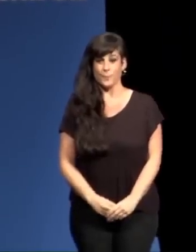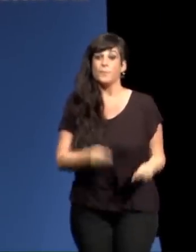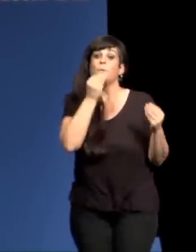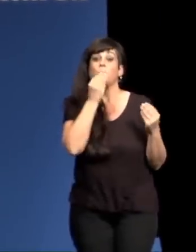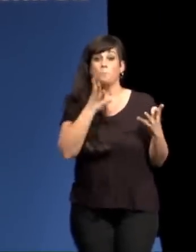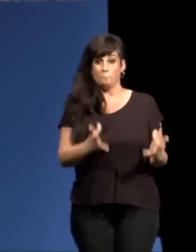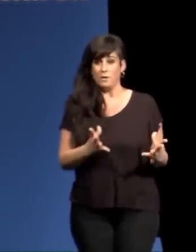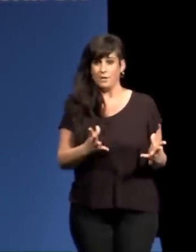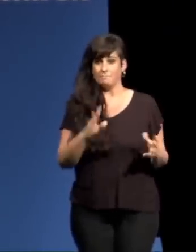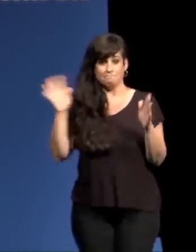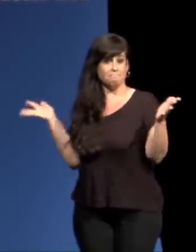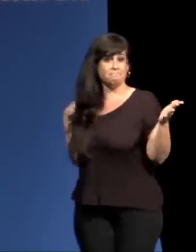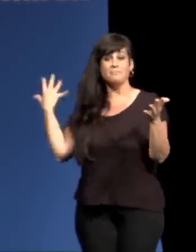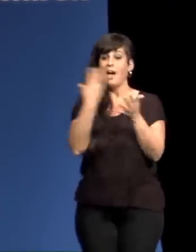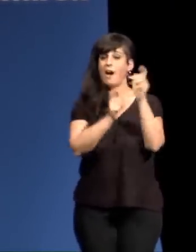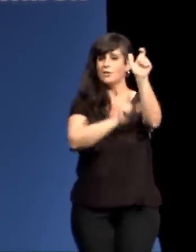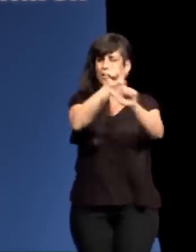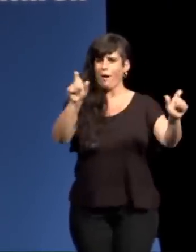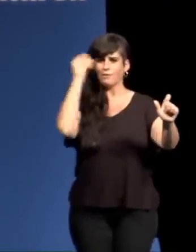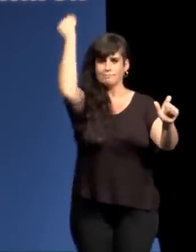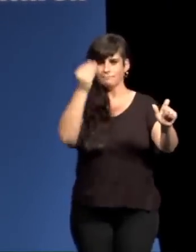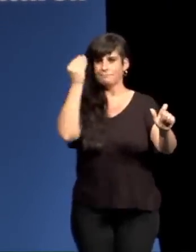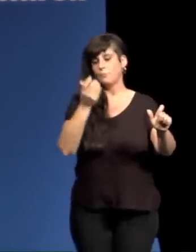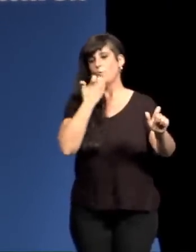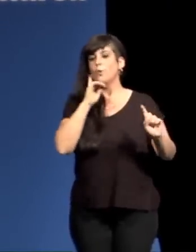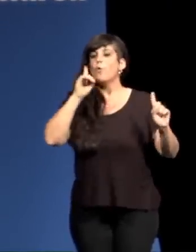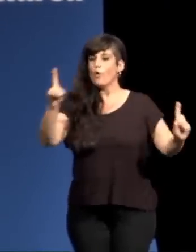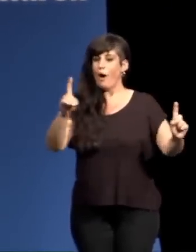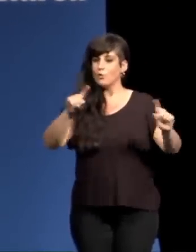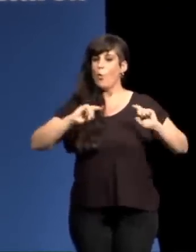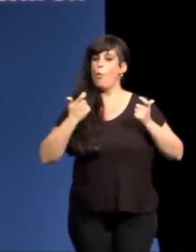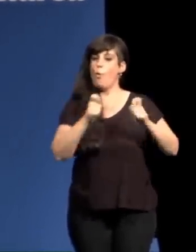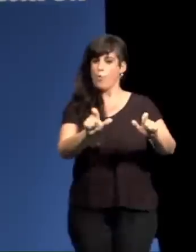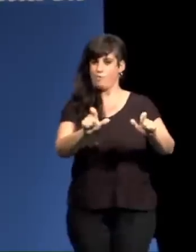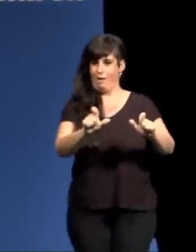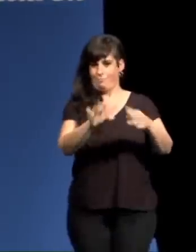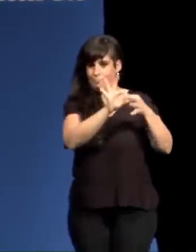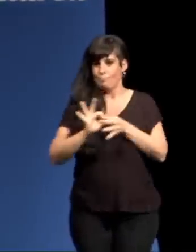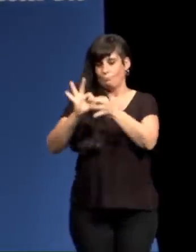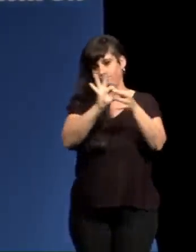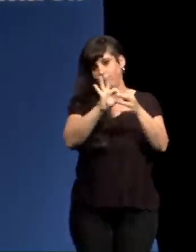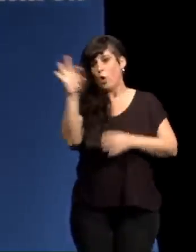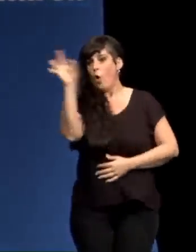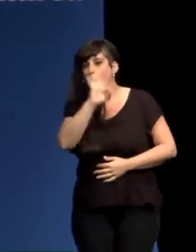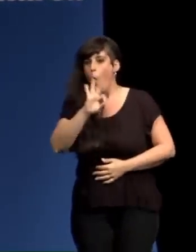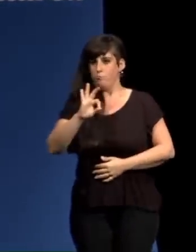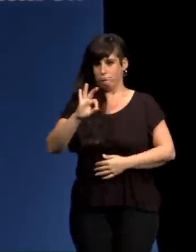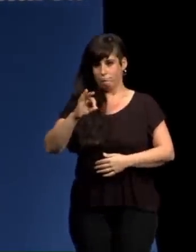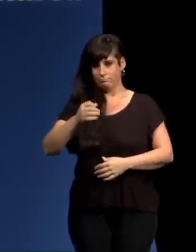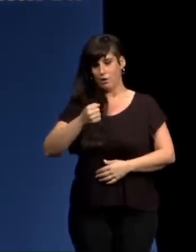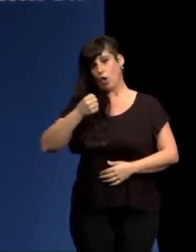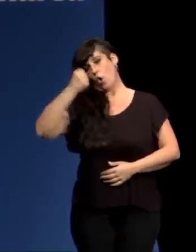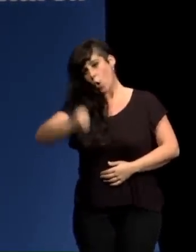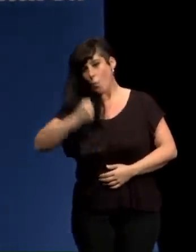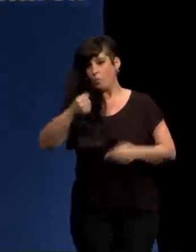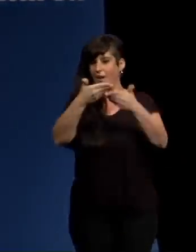ninguén pensaba que un movimento de unidade popular como Ferrol en Común, como Marea Atlántica, como Compostela Aberta,